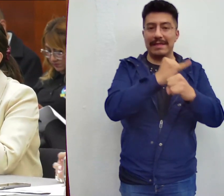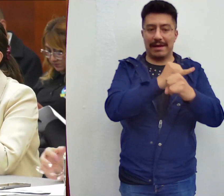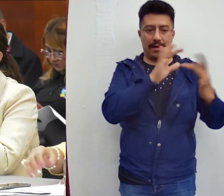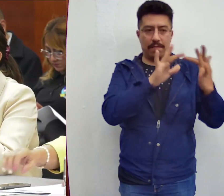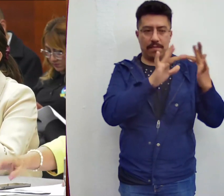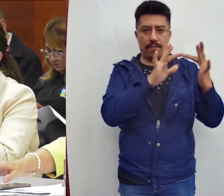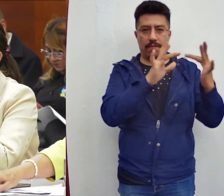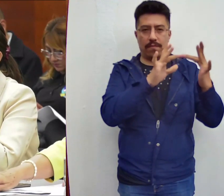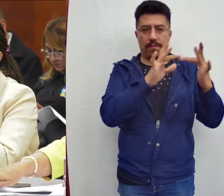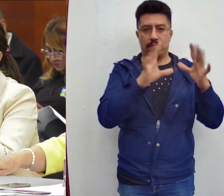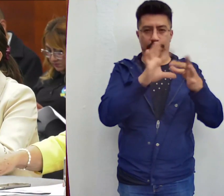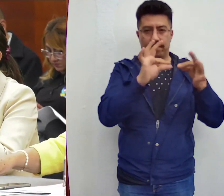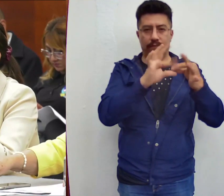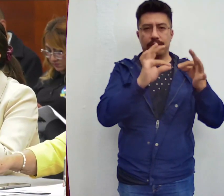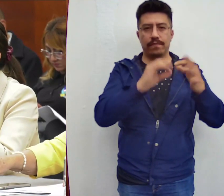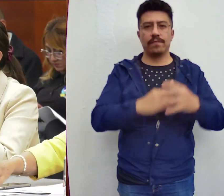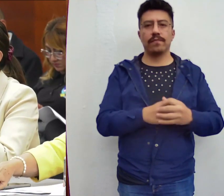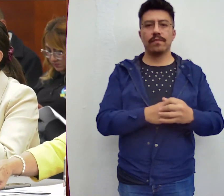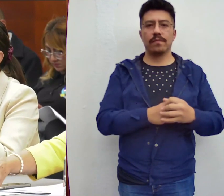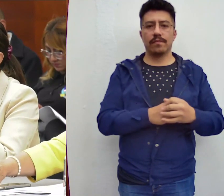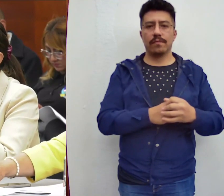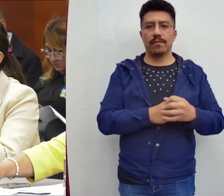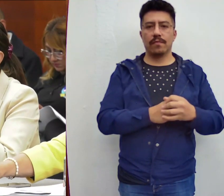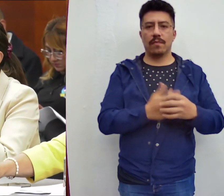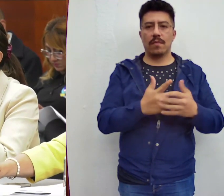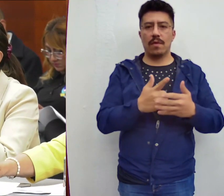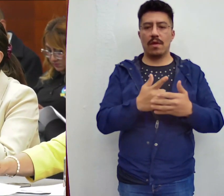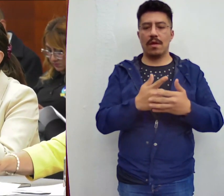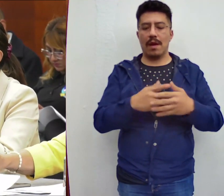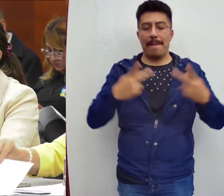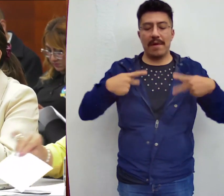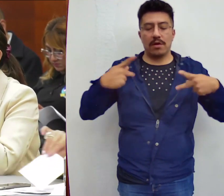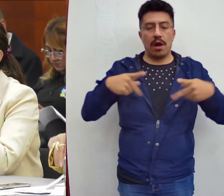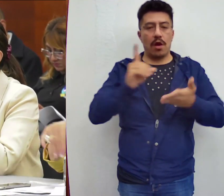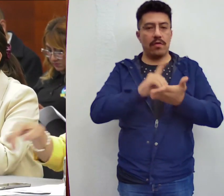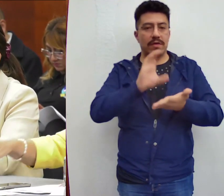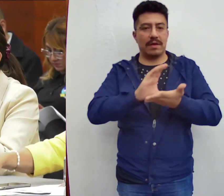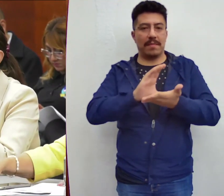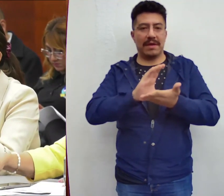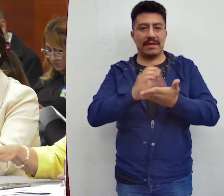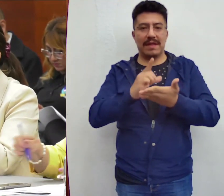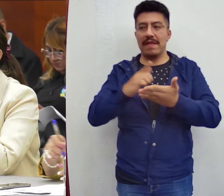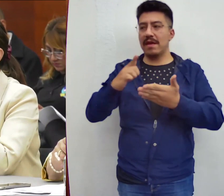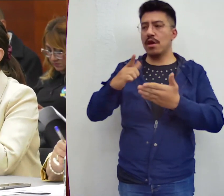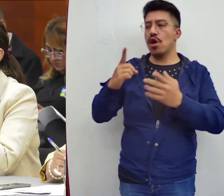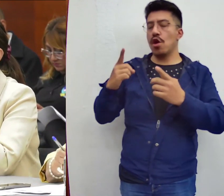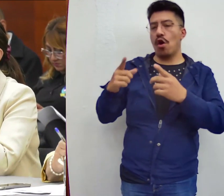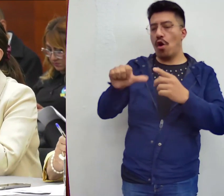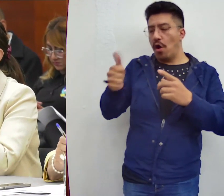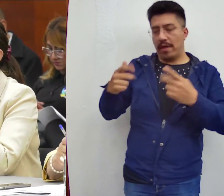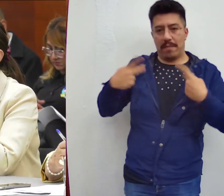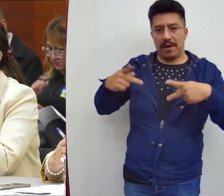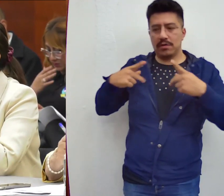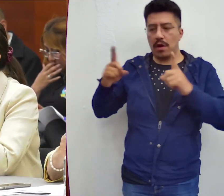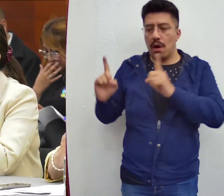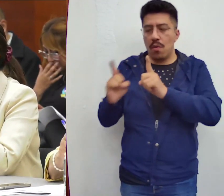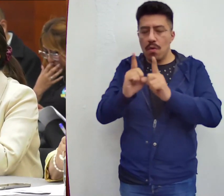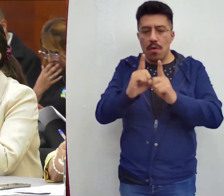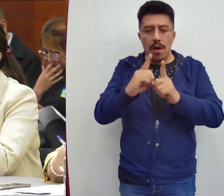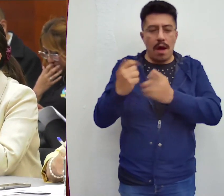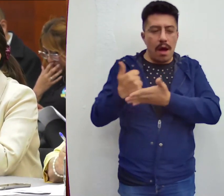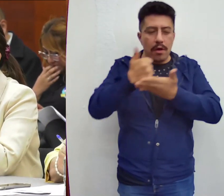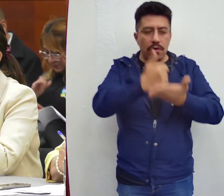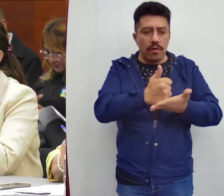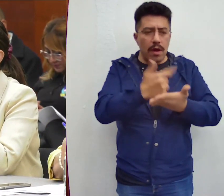cual es con apoyo de la persona con discapacidad y su tutor, meter una serie